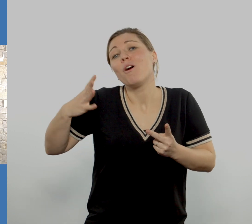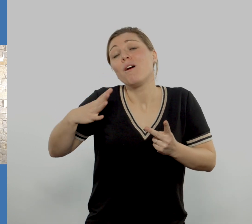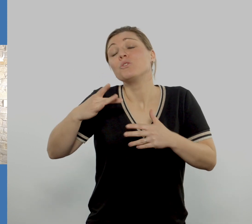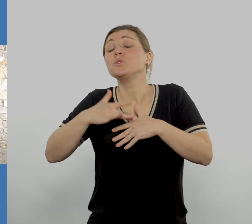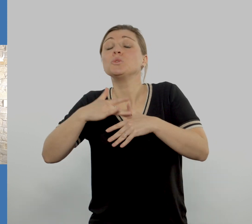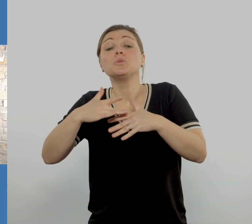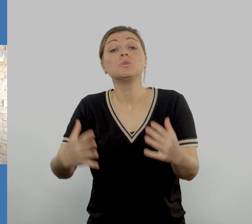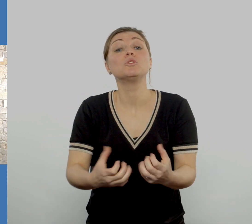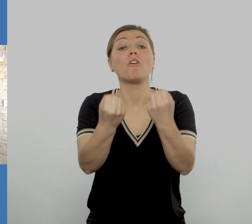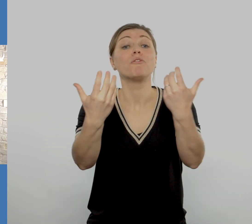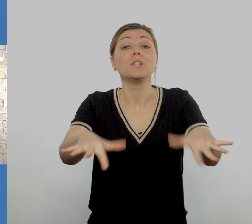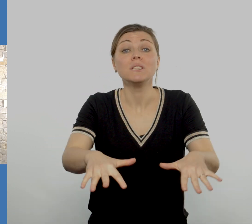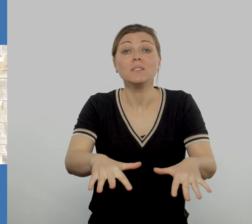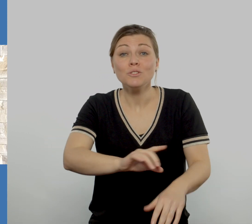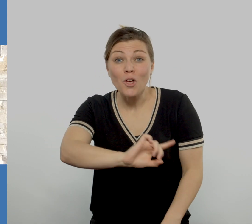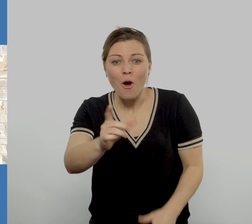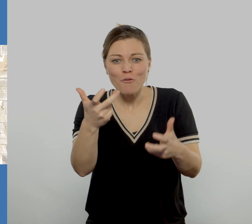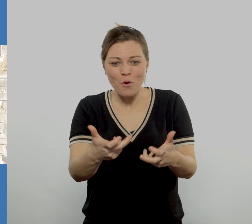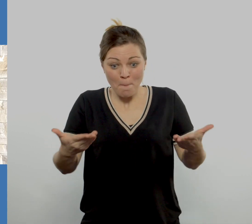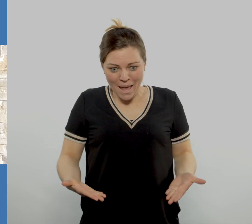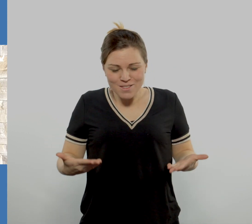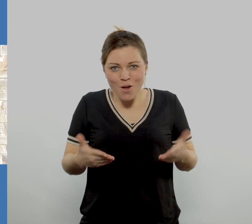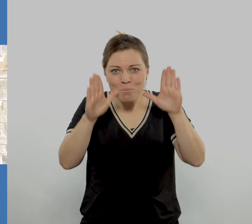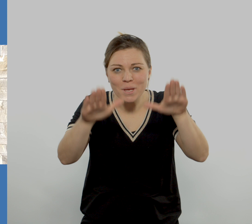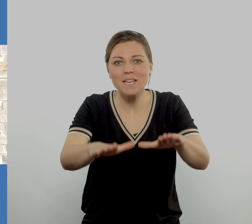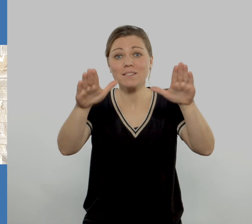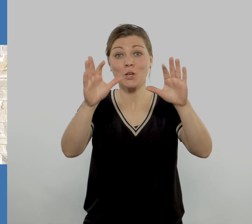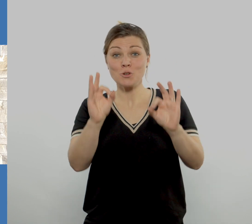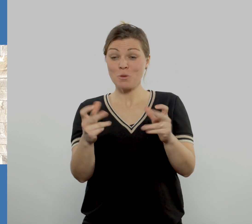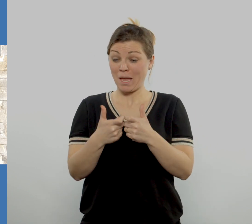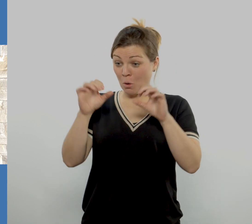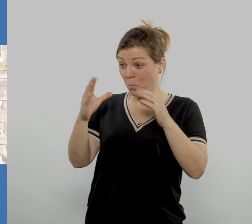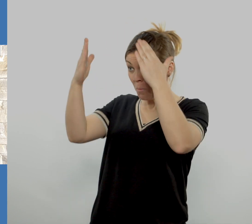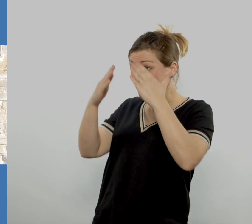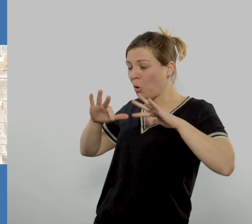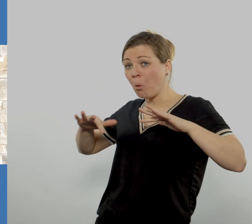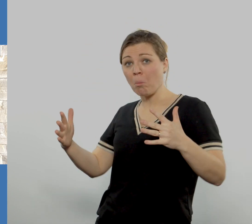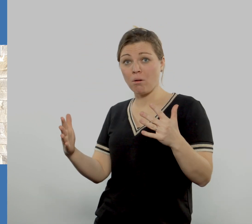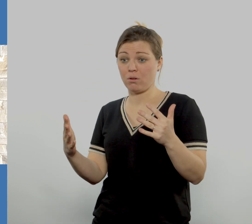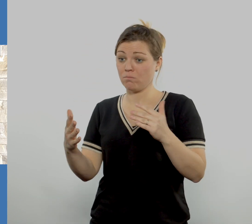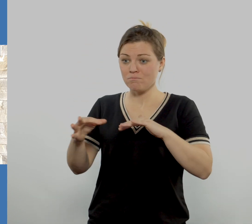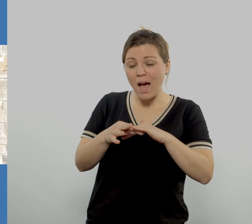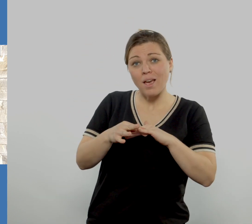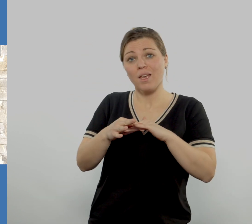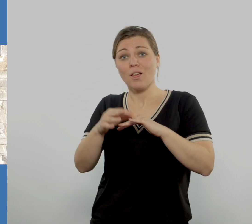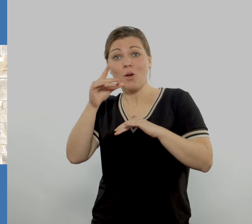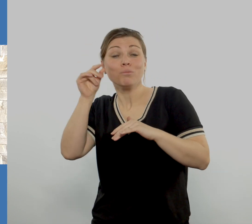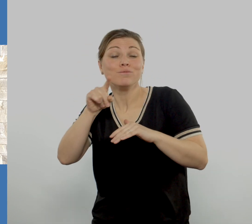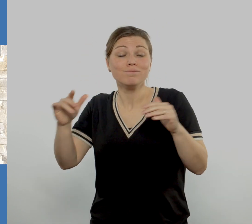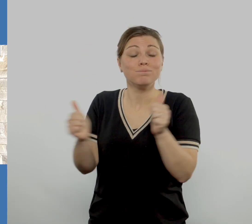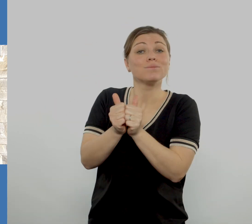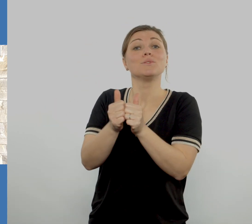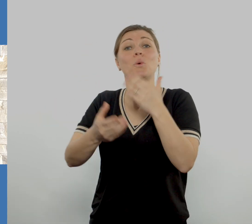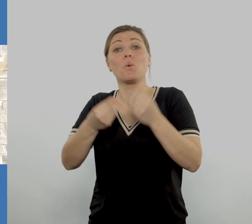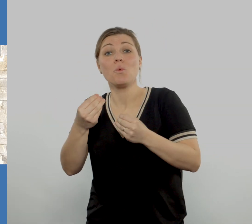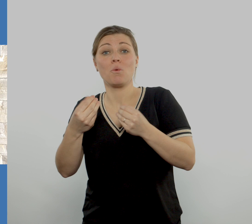c'est également de vous bénir dans votre présent. Et parfois, Dieu nous bénit, il va nous donner une épouse, un époux. Et puis, d'un seul coup, il y a autre chose